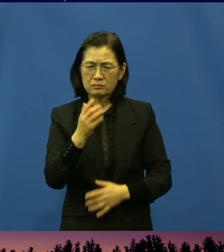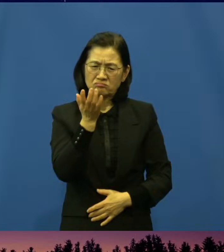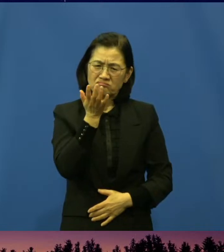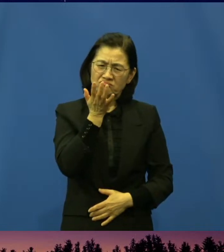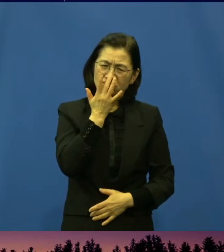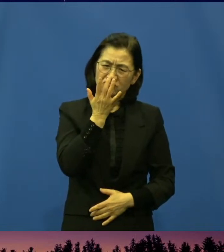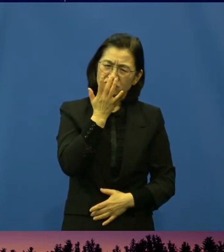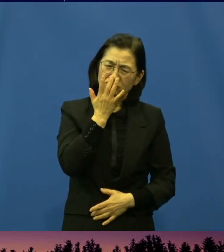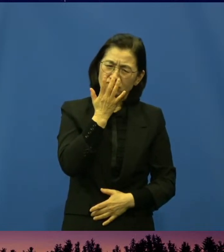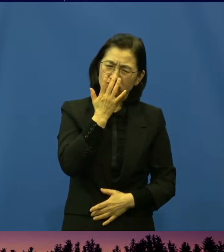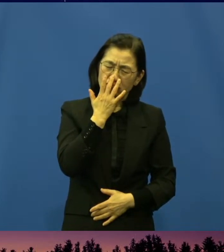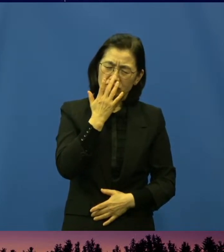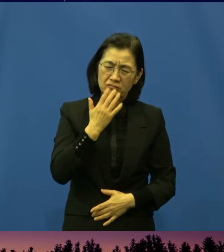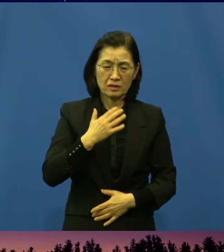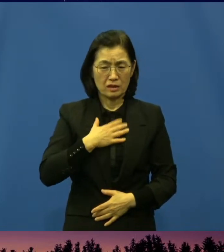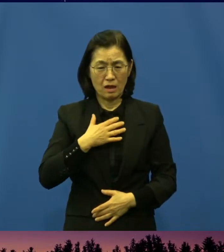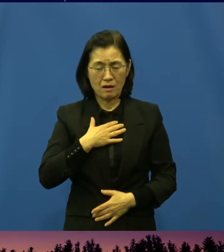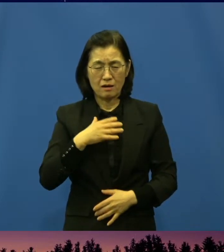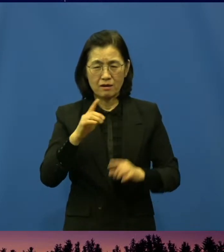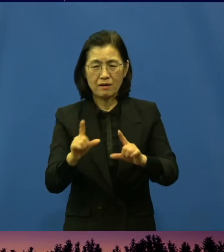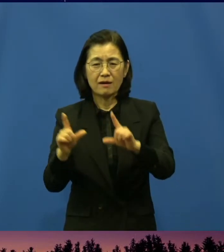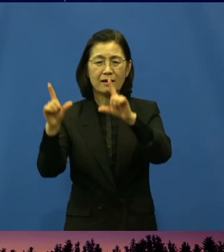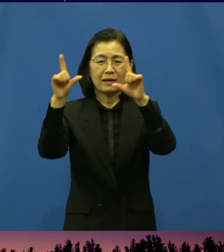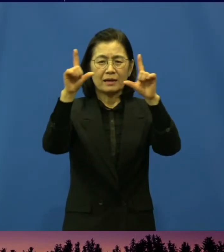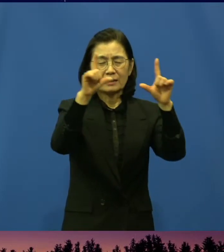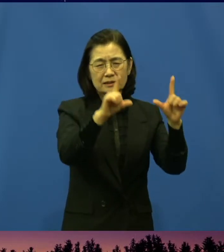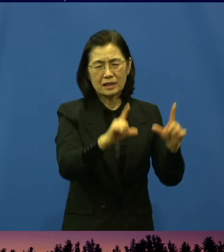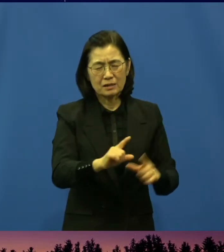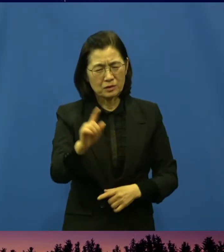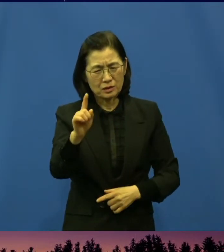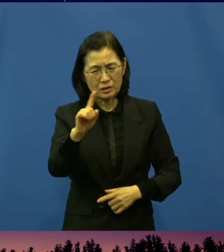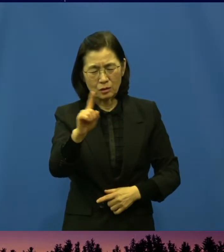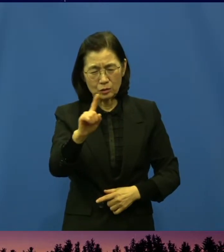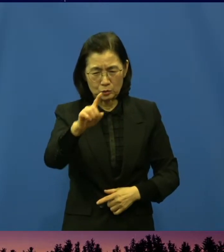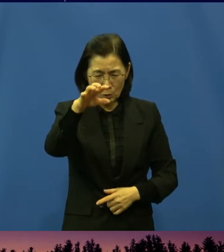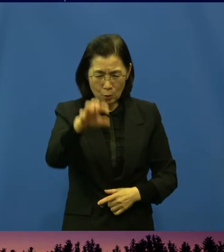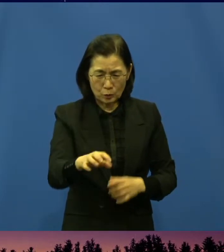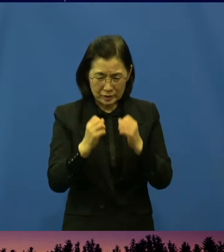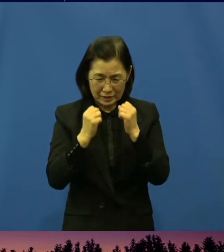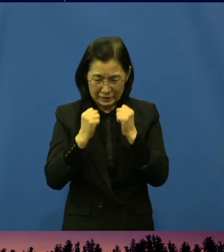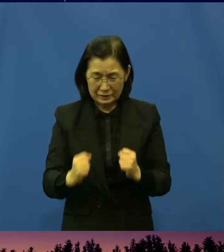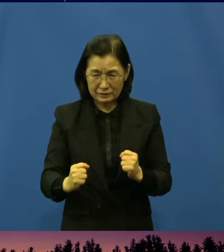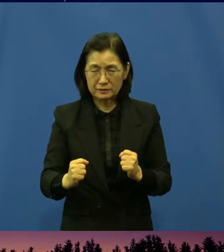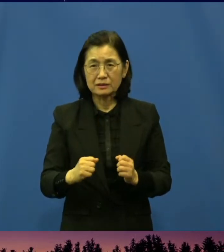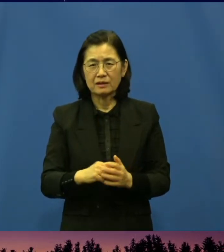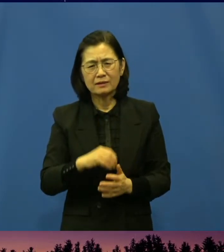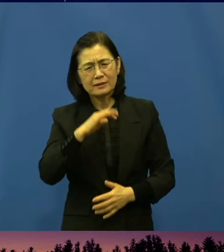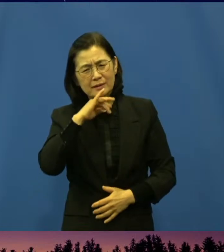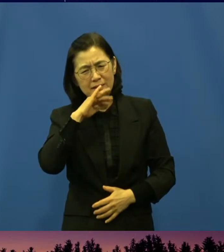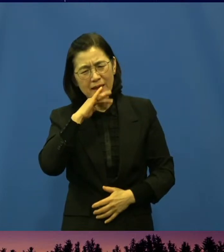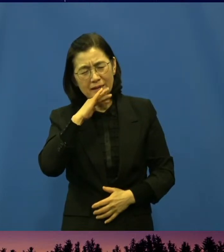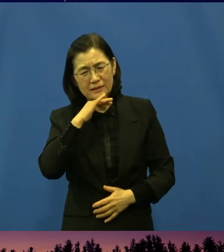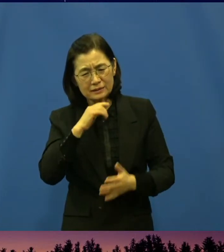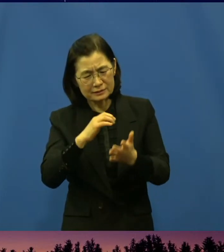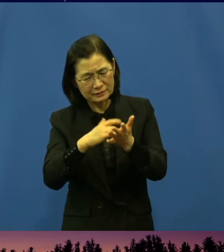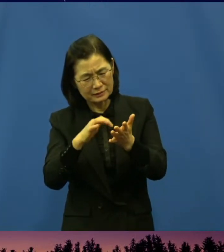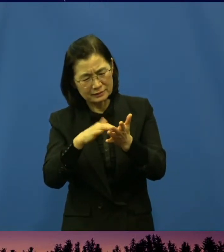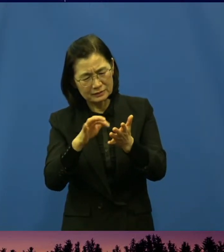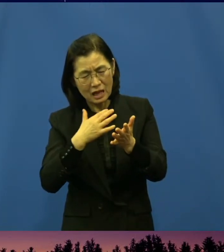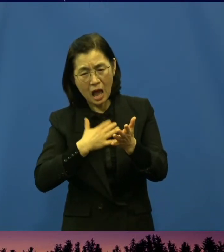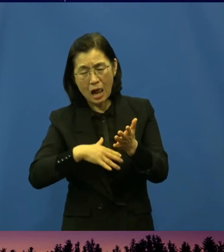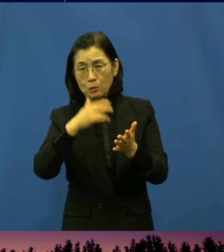있는지, 지금 내가 내 삶이 어느 시점에 있는지. 나이는 새는데 시간의 개념은